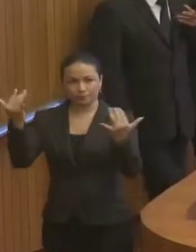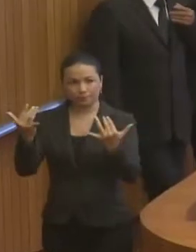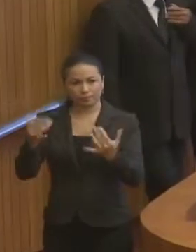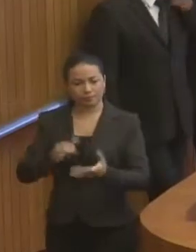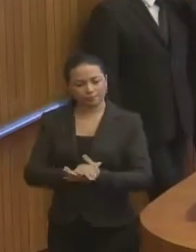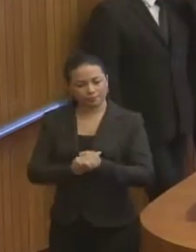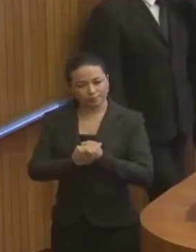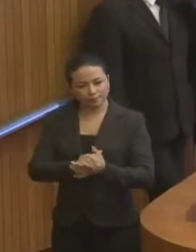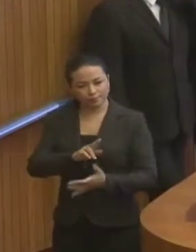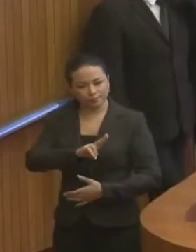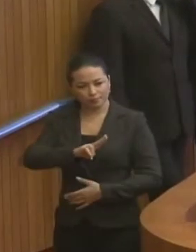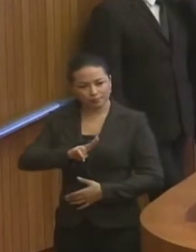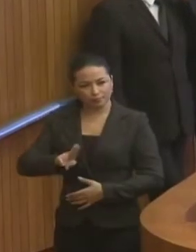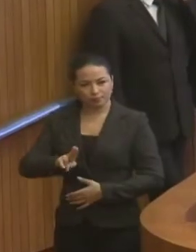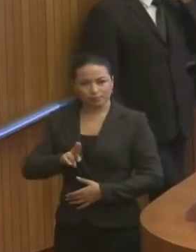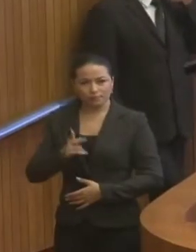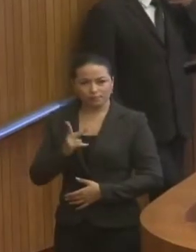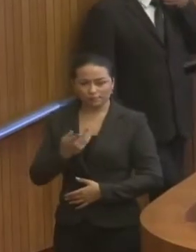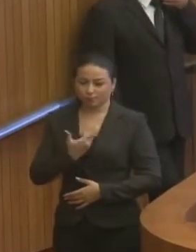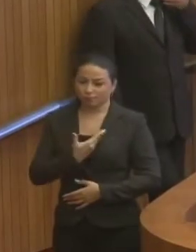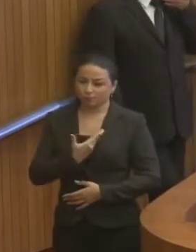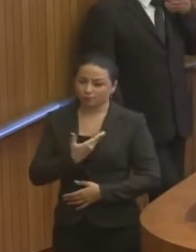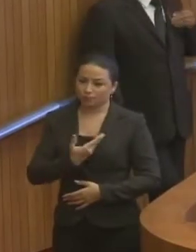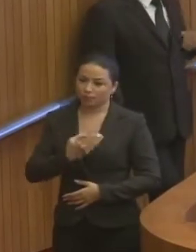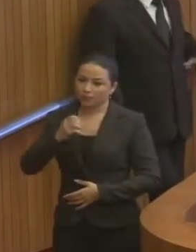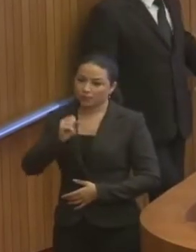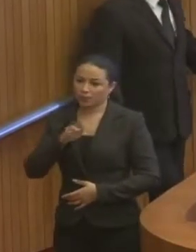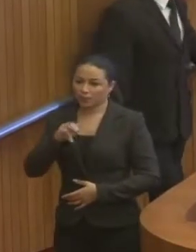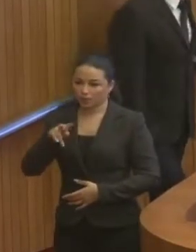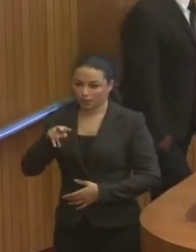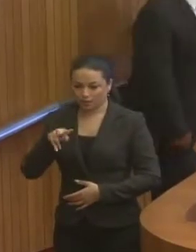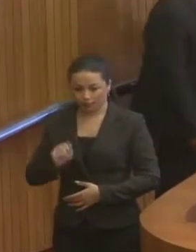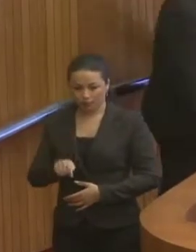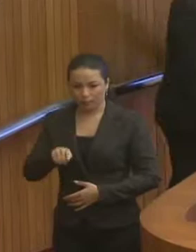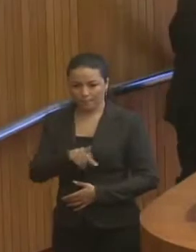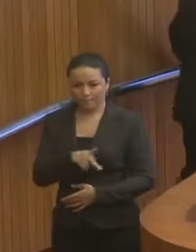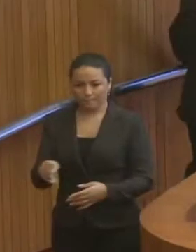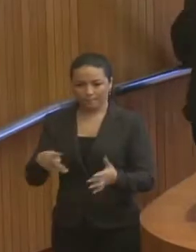Quero cumprimentar em nome do companheiro Saraiva, presidente do sindicato